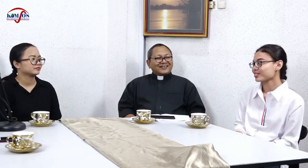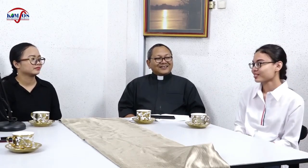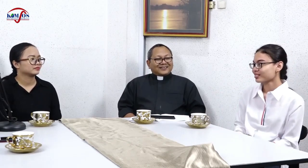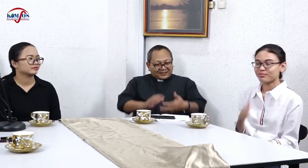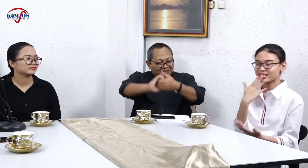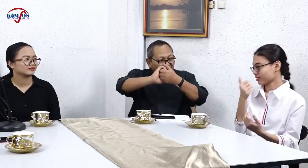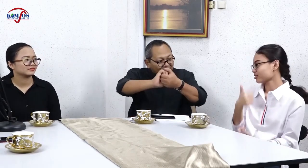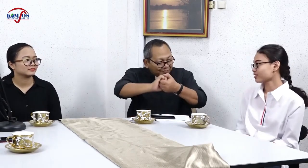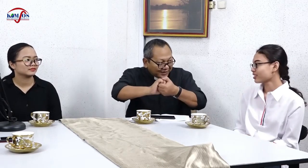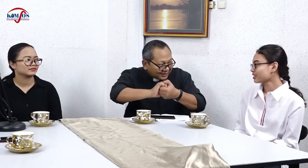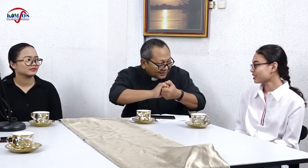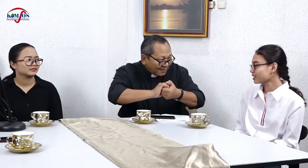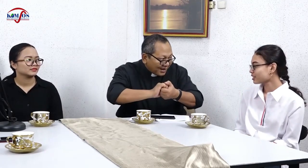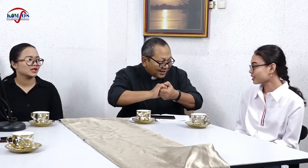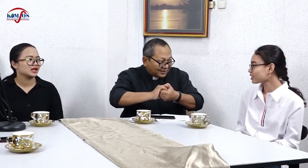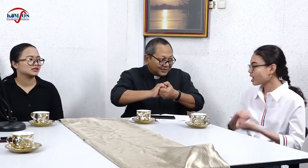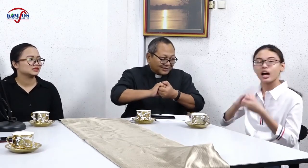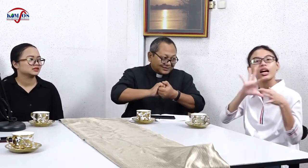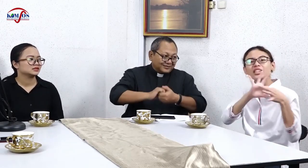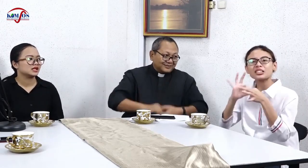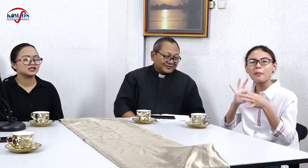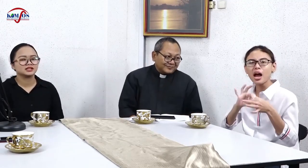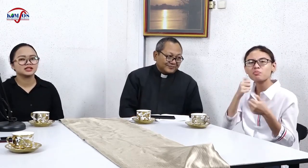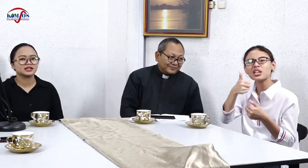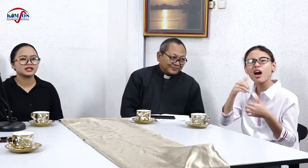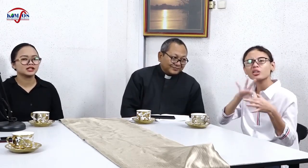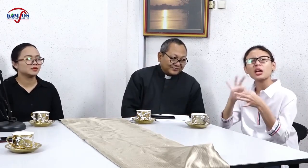ya Jadi kita bekerja sama